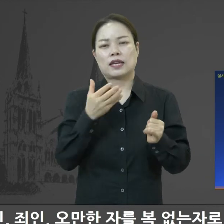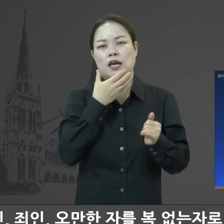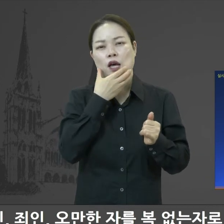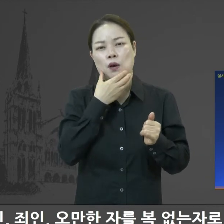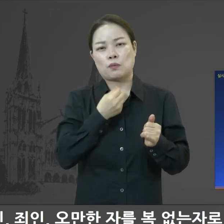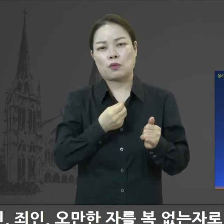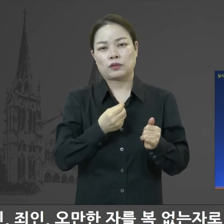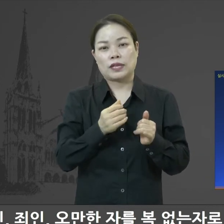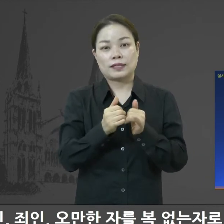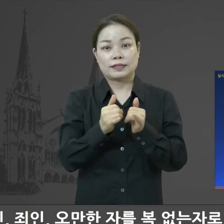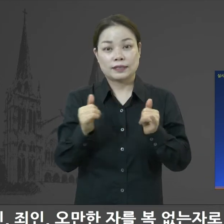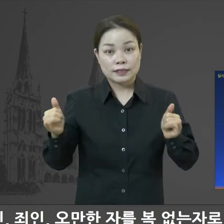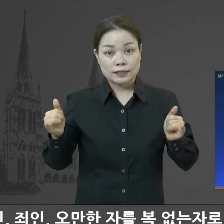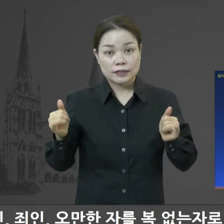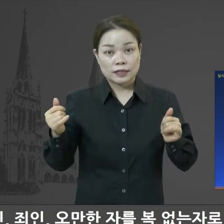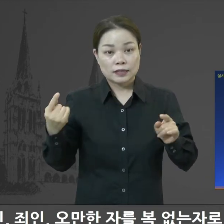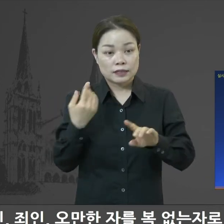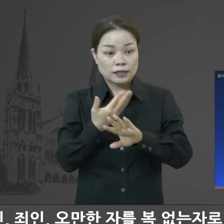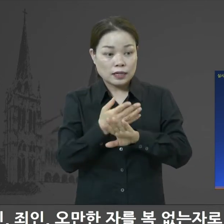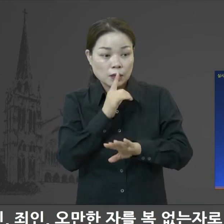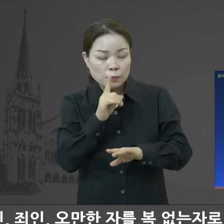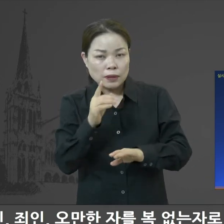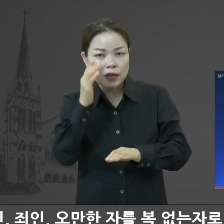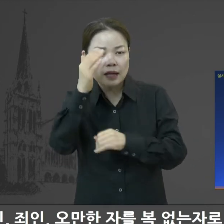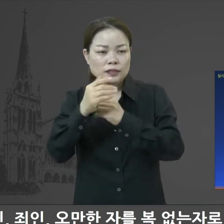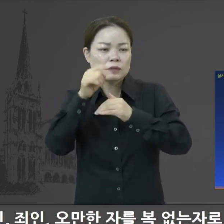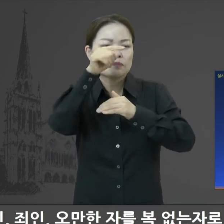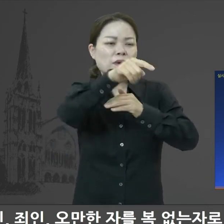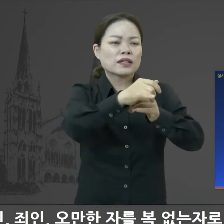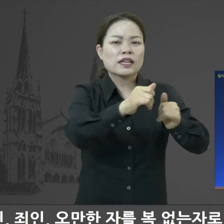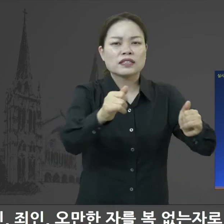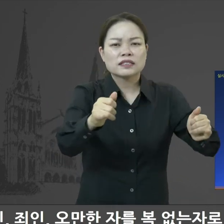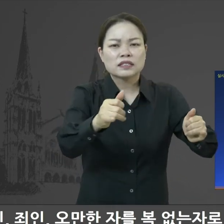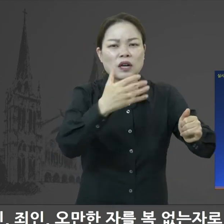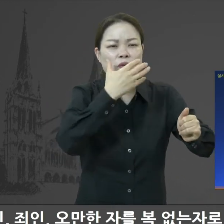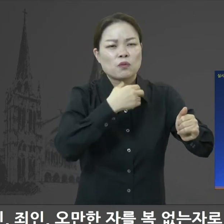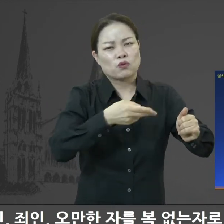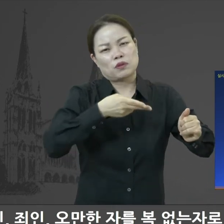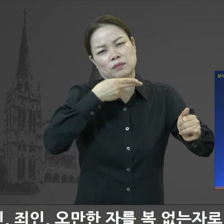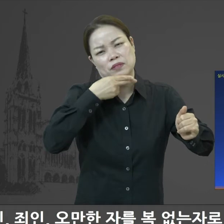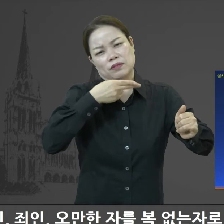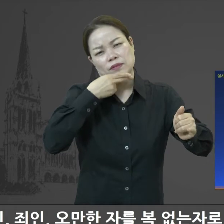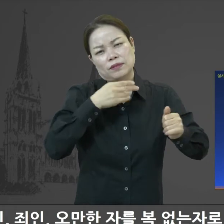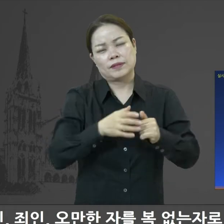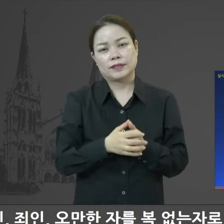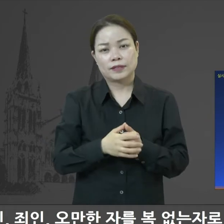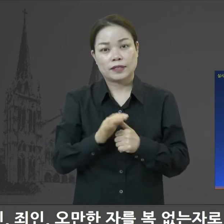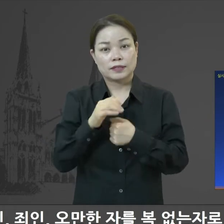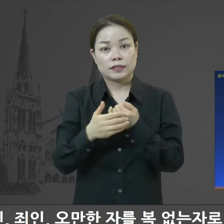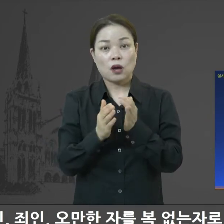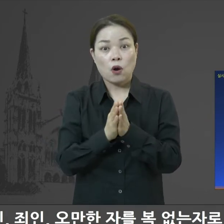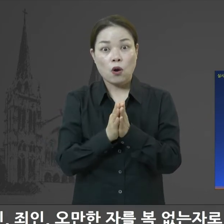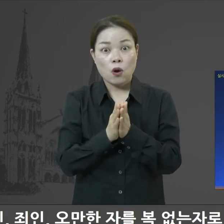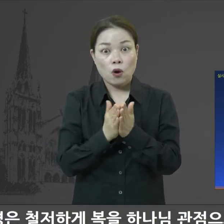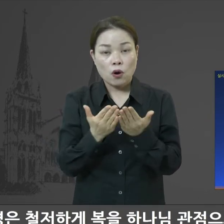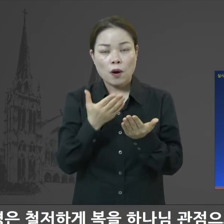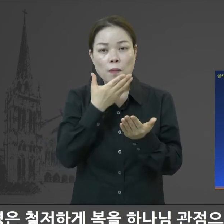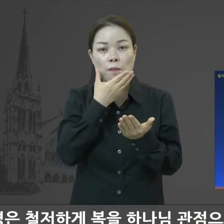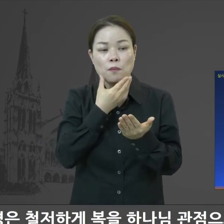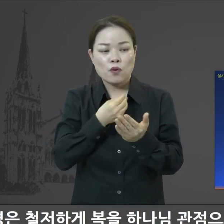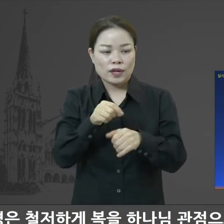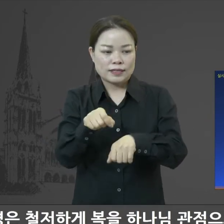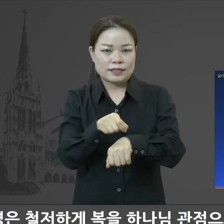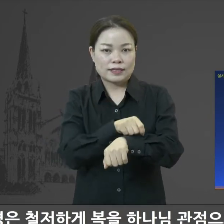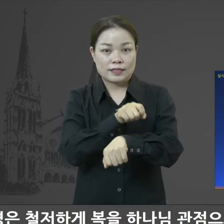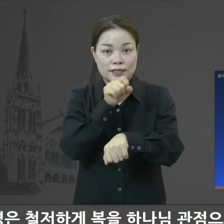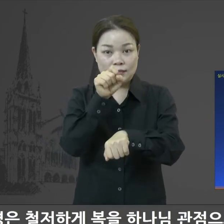자다. 바꿔 얘기하면 하나님 밖에 있는 자가 그가 복이 없는 자다. 이것이 성경이 말하는 복의